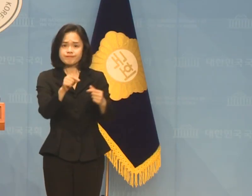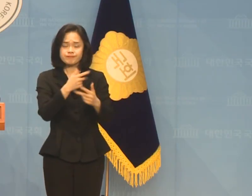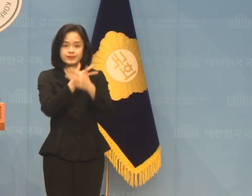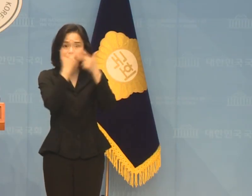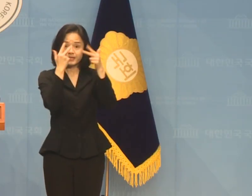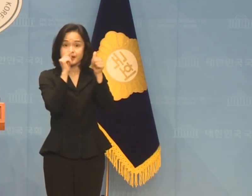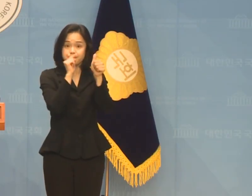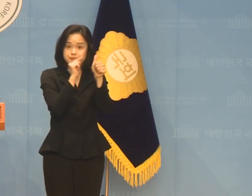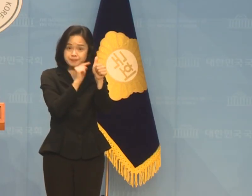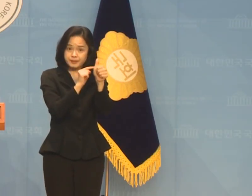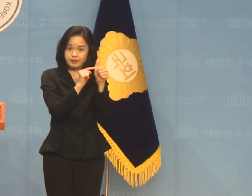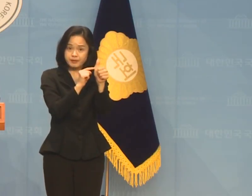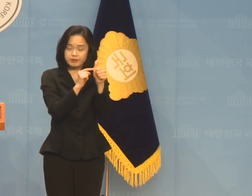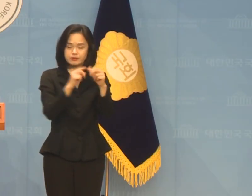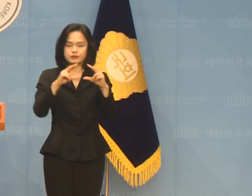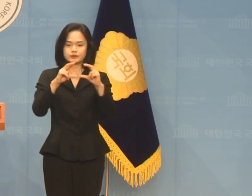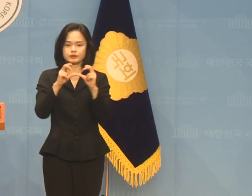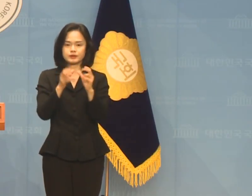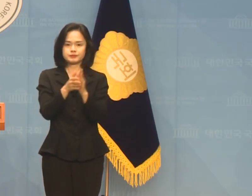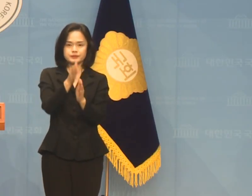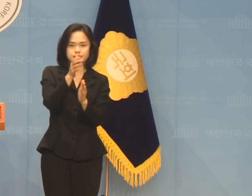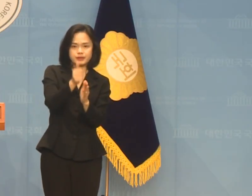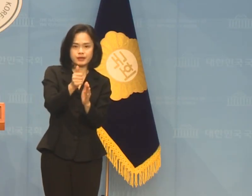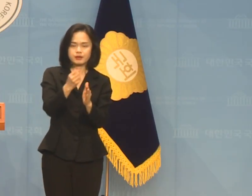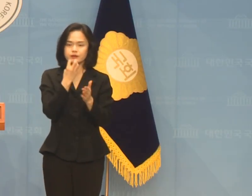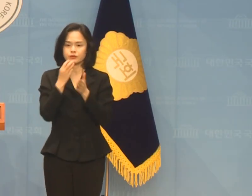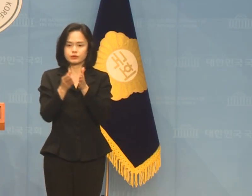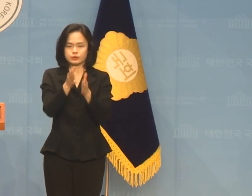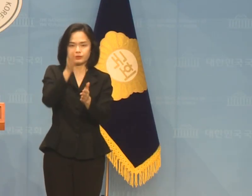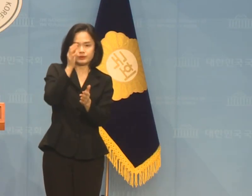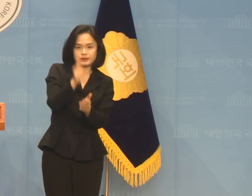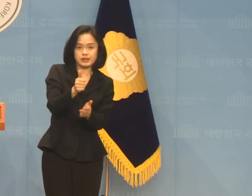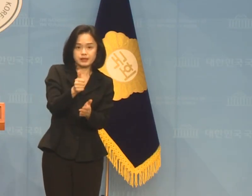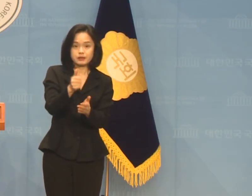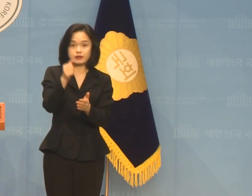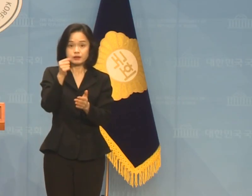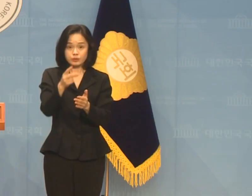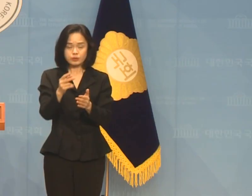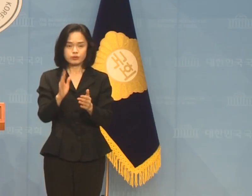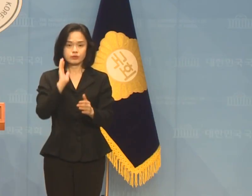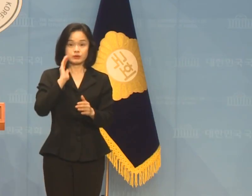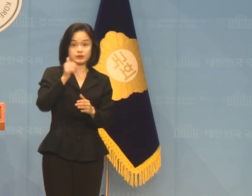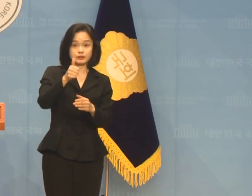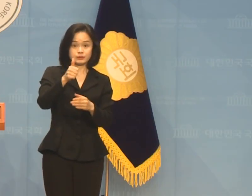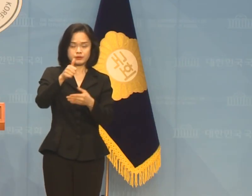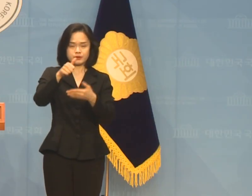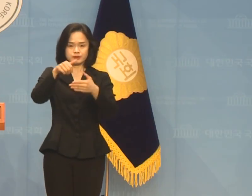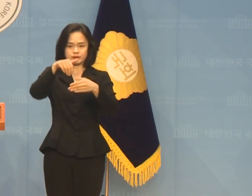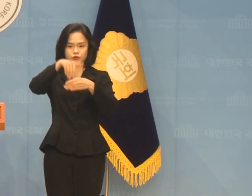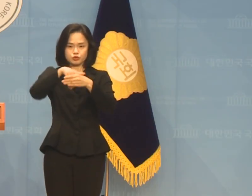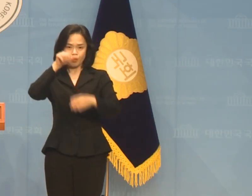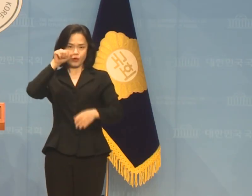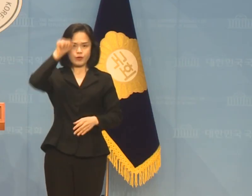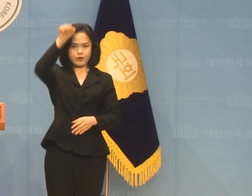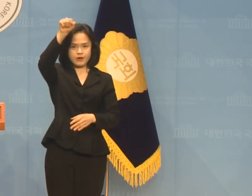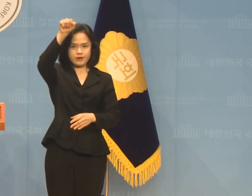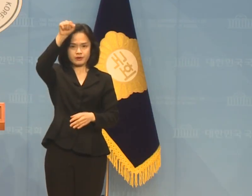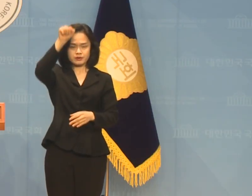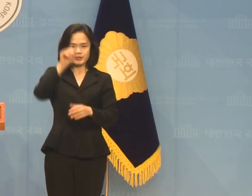성남시장, 경기도지사, 급기야는 대선 주자로 내보낼 정도입니다.